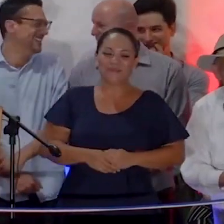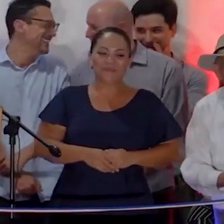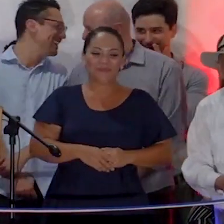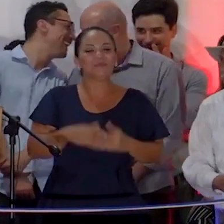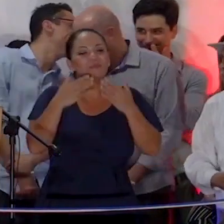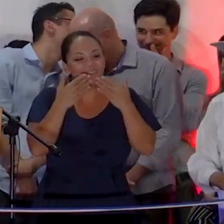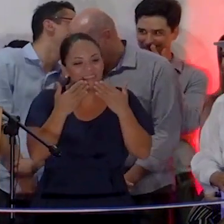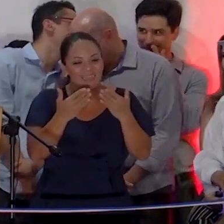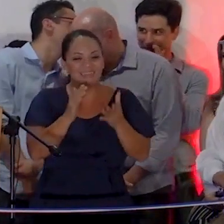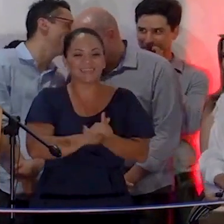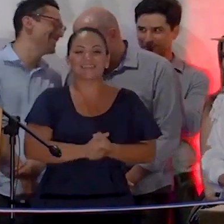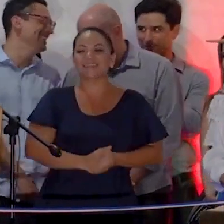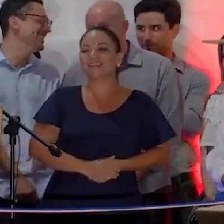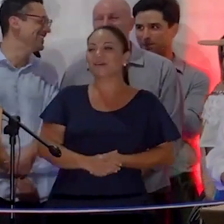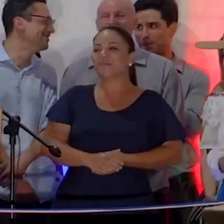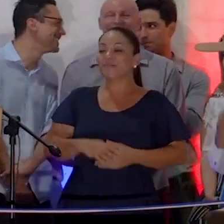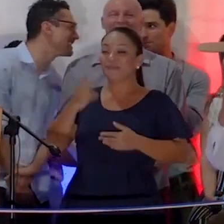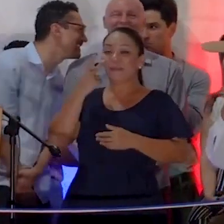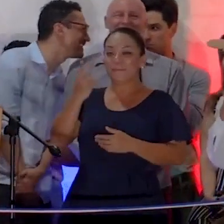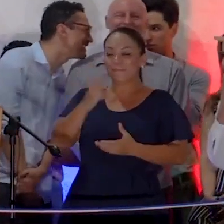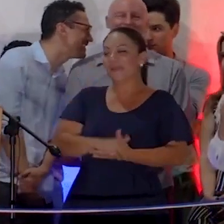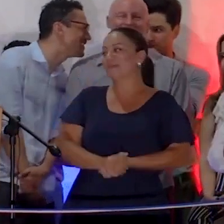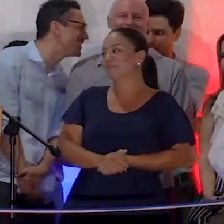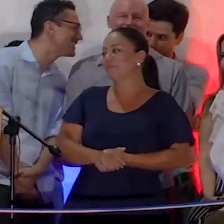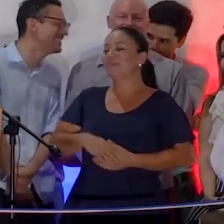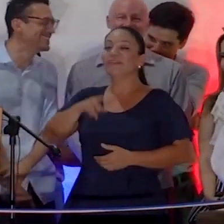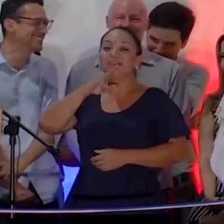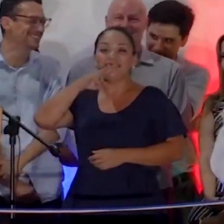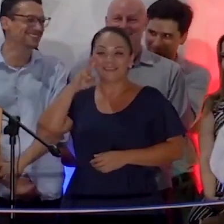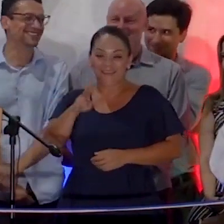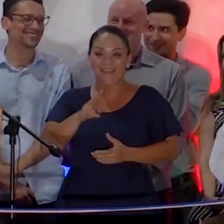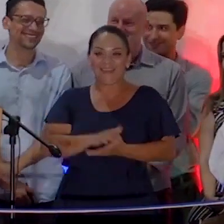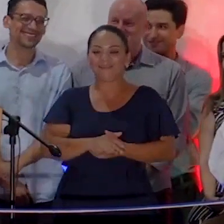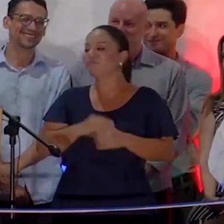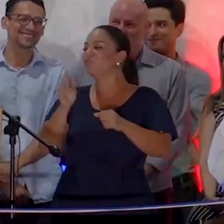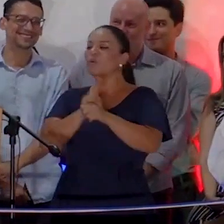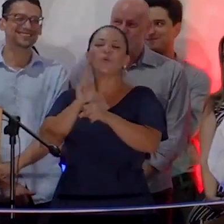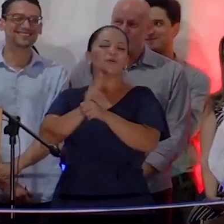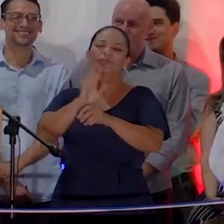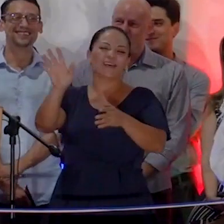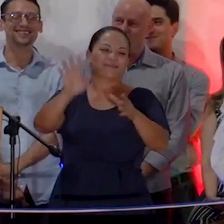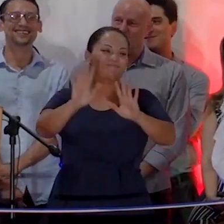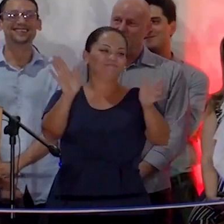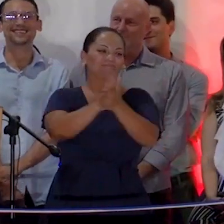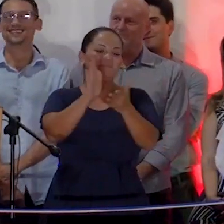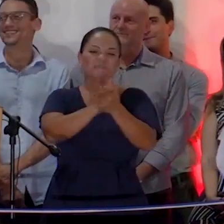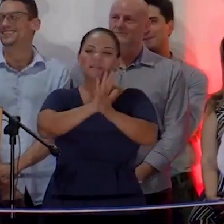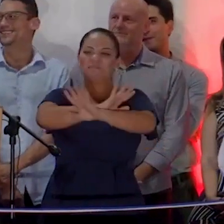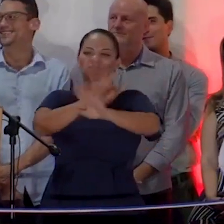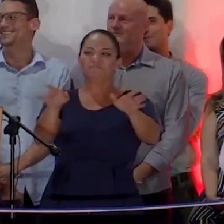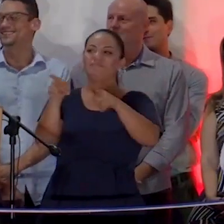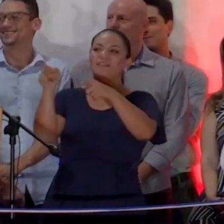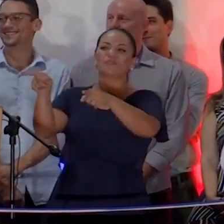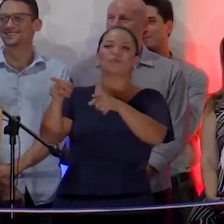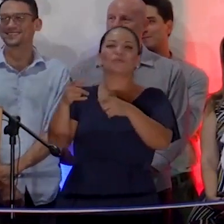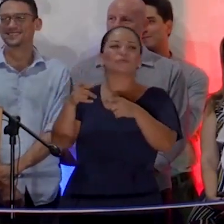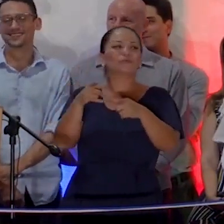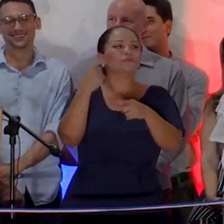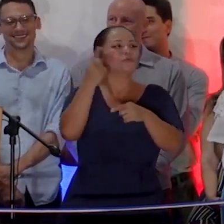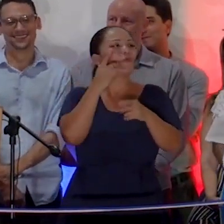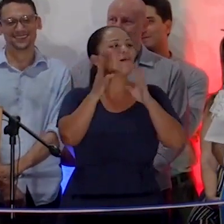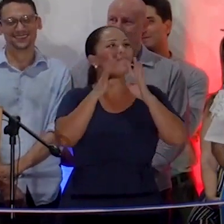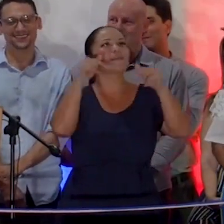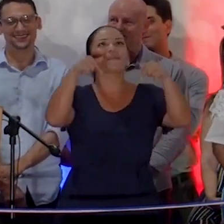Muchas gracias. Miren, de verdad, no voy a usar eso. Porque esto es nada más hablar de